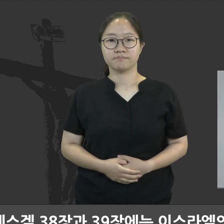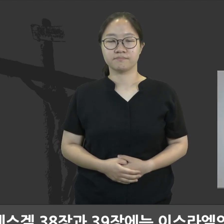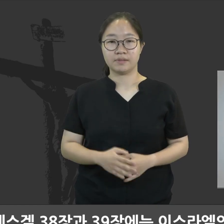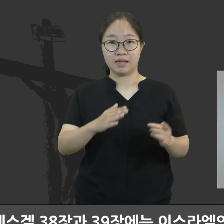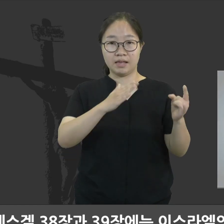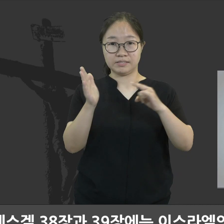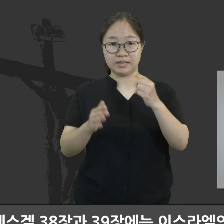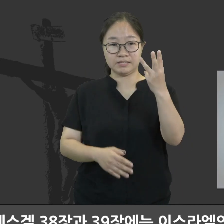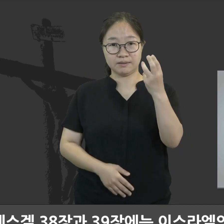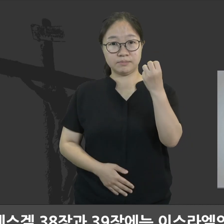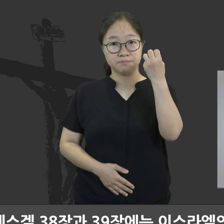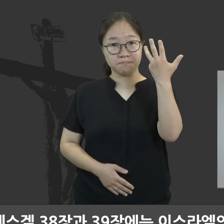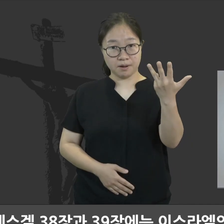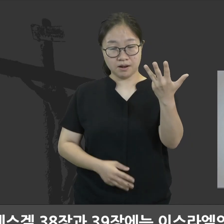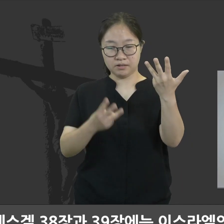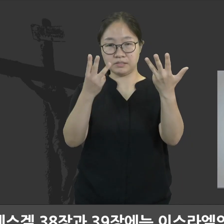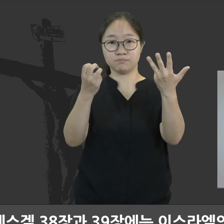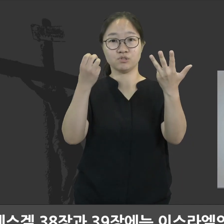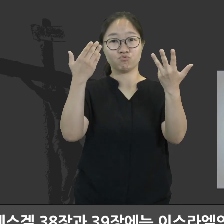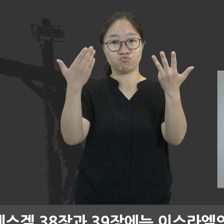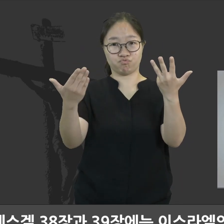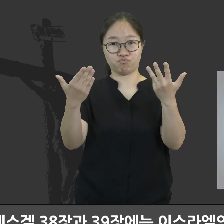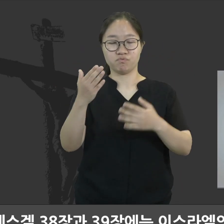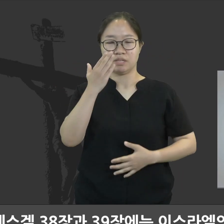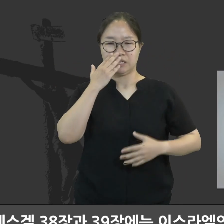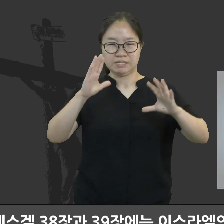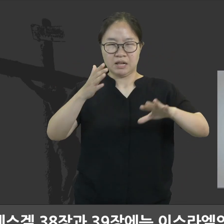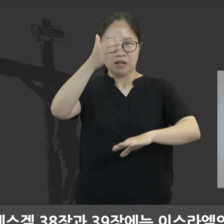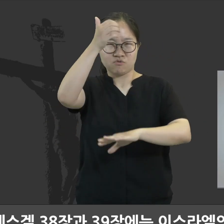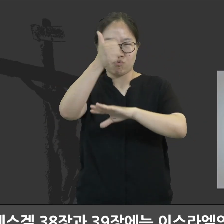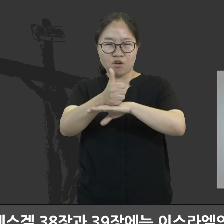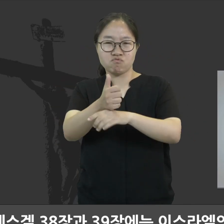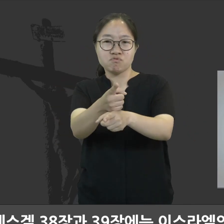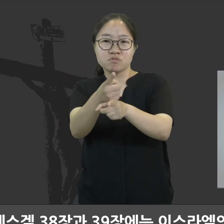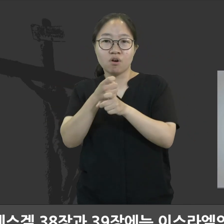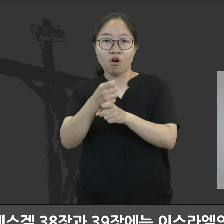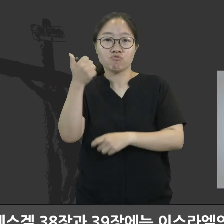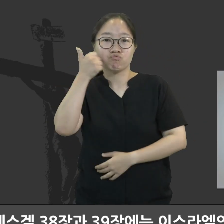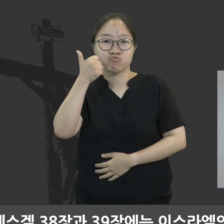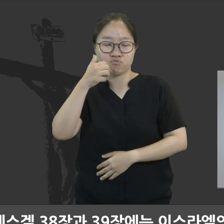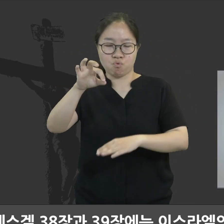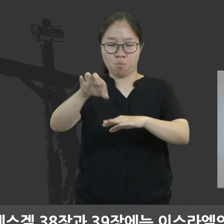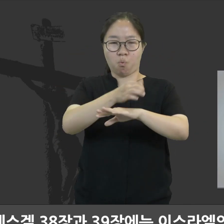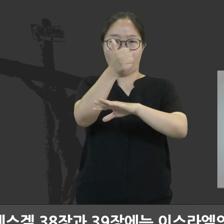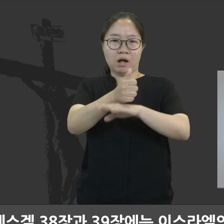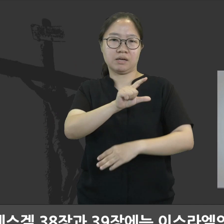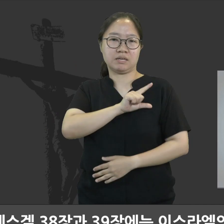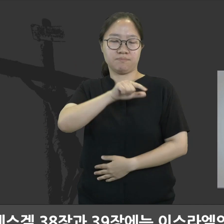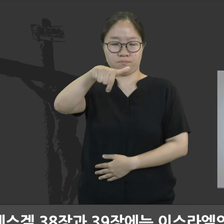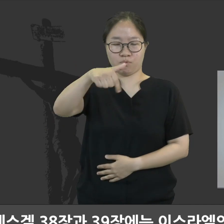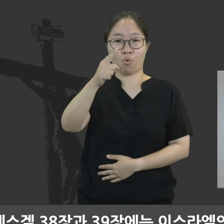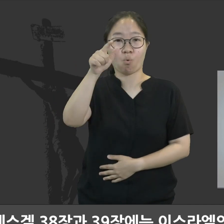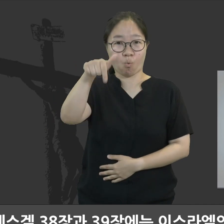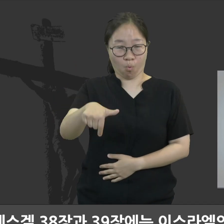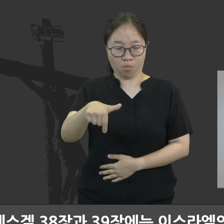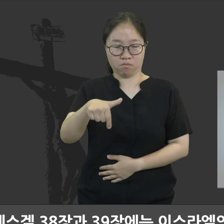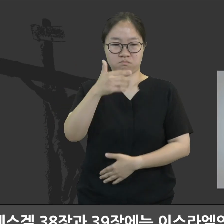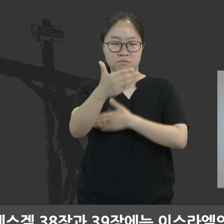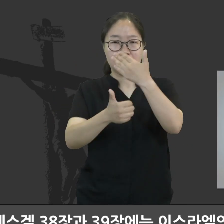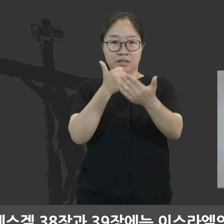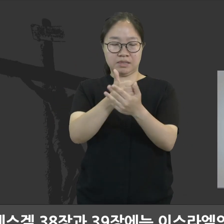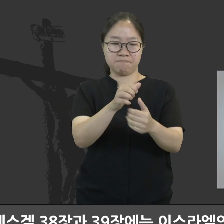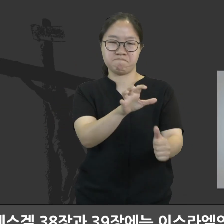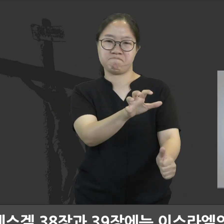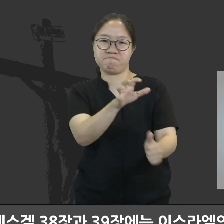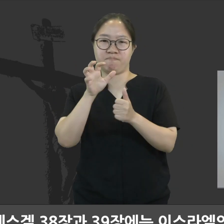에스겔 38장과 39장에는 이스라엘의 최후의 대적을 상징하는 마곡 땅의 왕 곡을 하나님께서